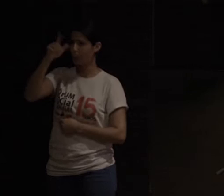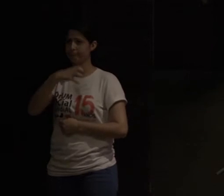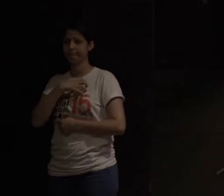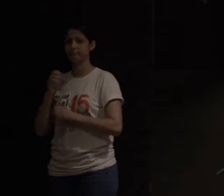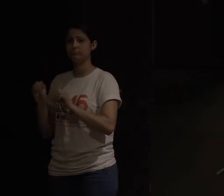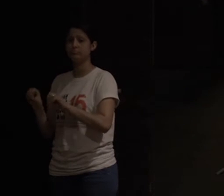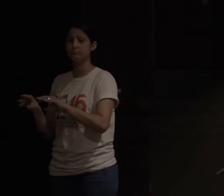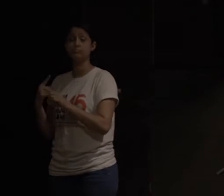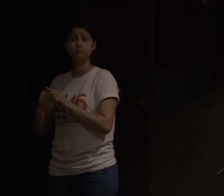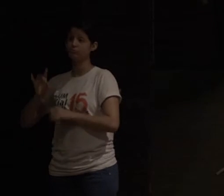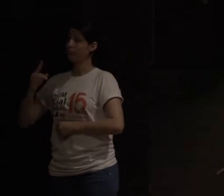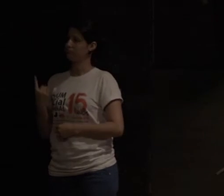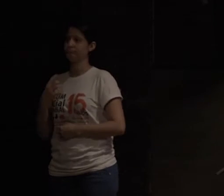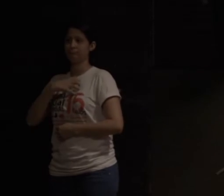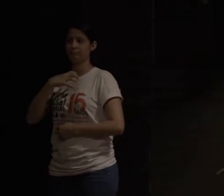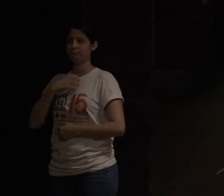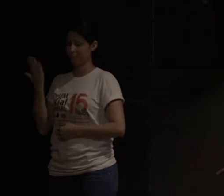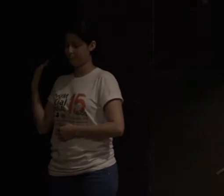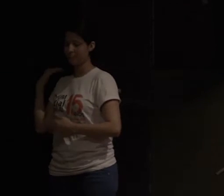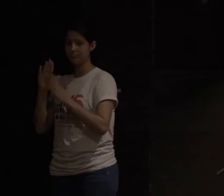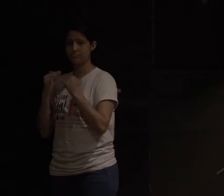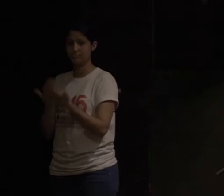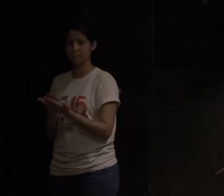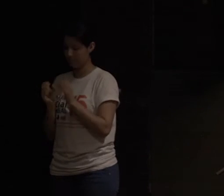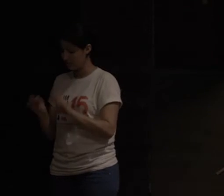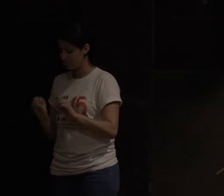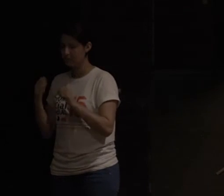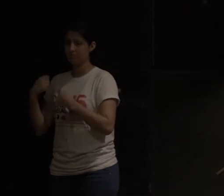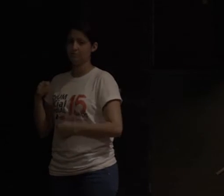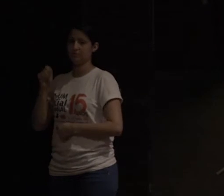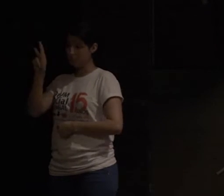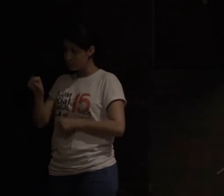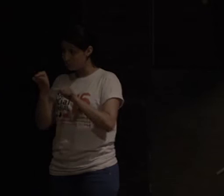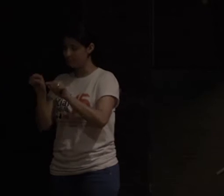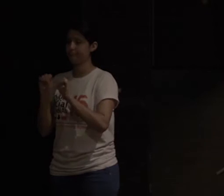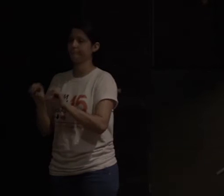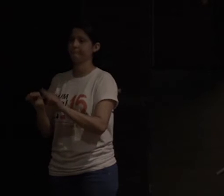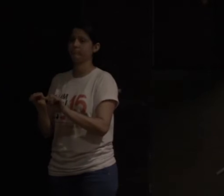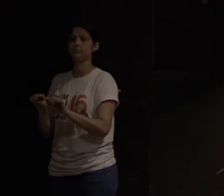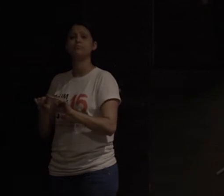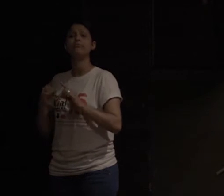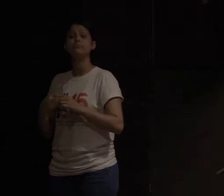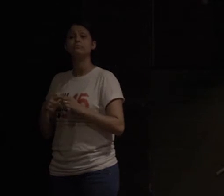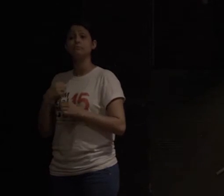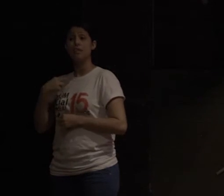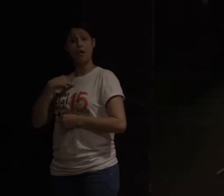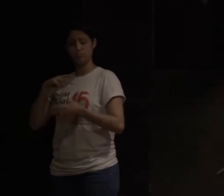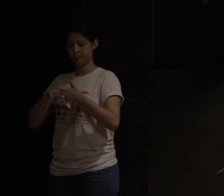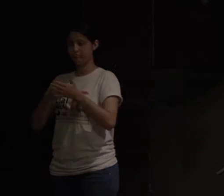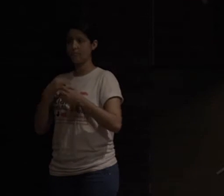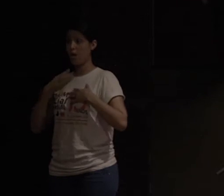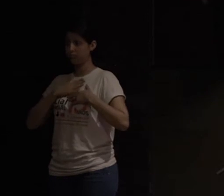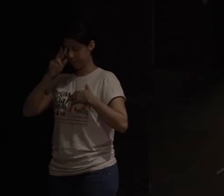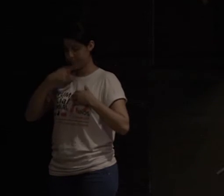autoeducação, porque só ela, efetivamente, é que pode ser libertadora. E ela sim, porque se eu representar o mundo como o próprio,